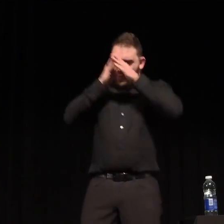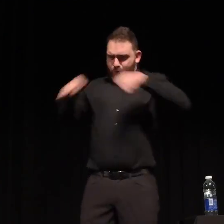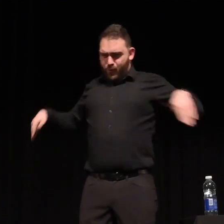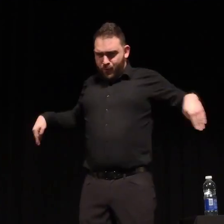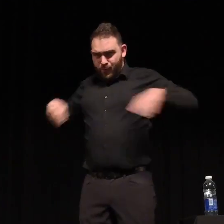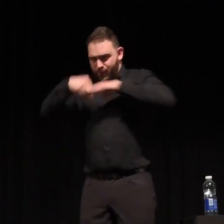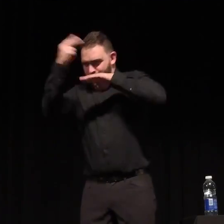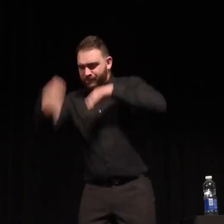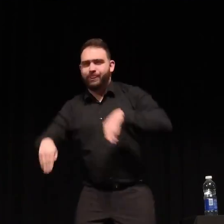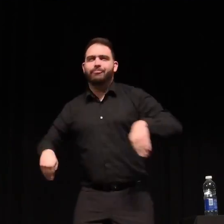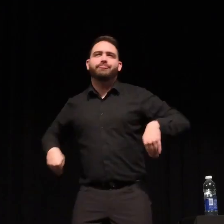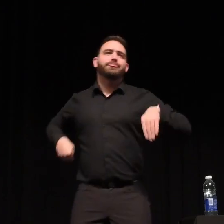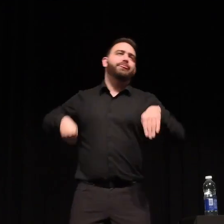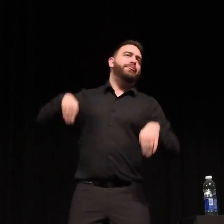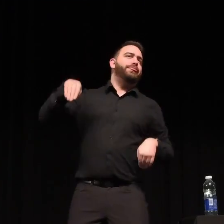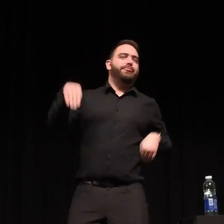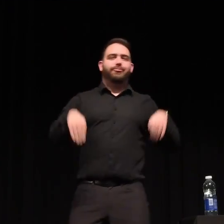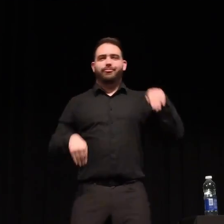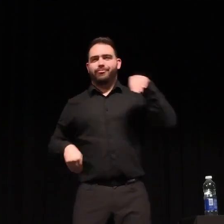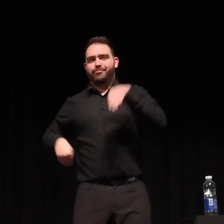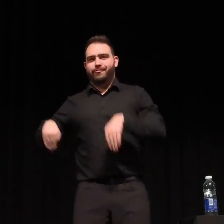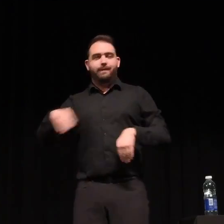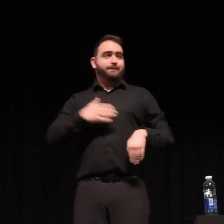plage puis il se fait bronzer la bédaine.